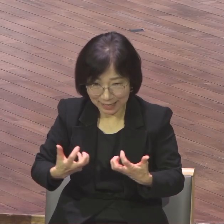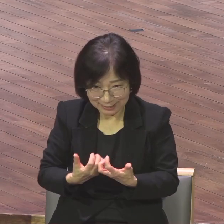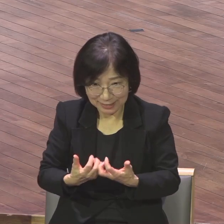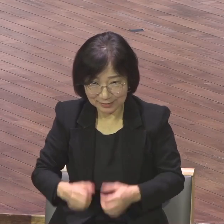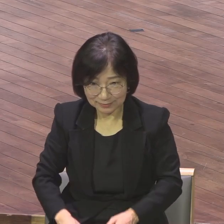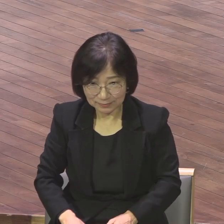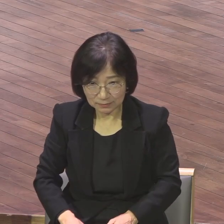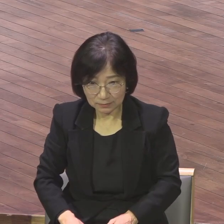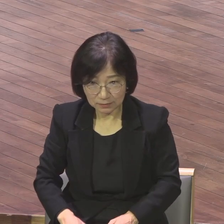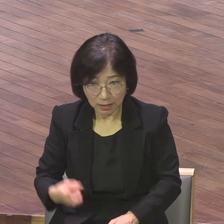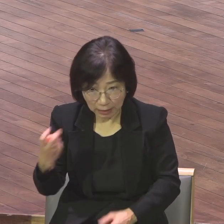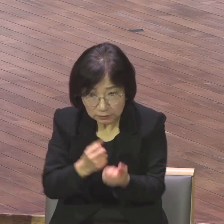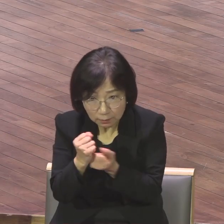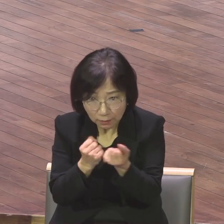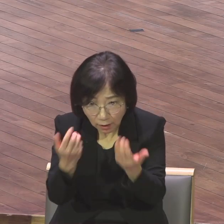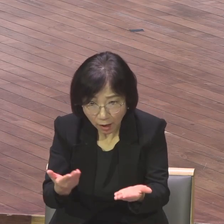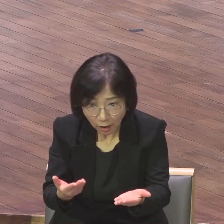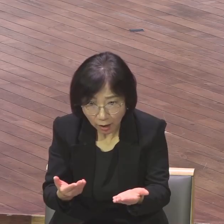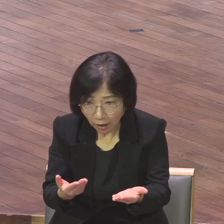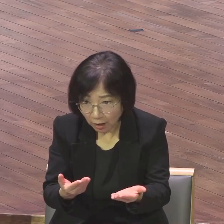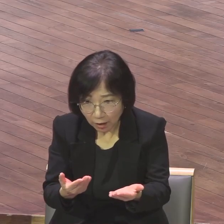다시 한번 말할까요?